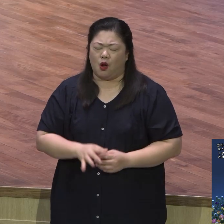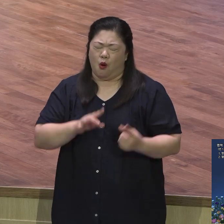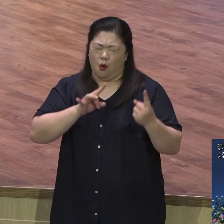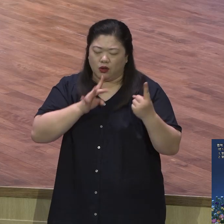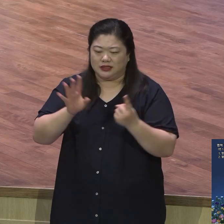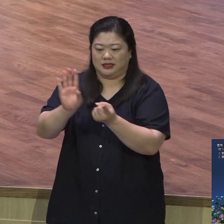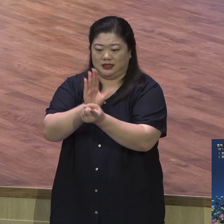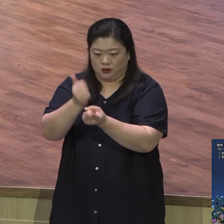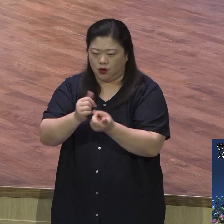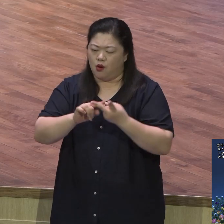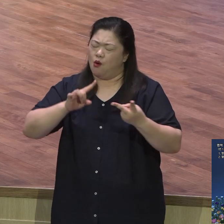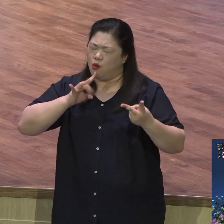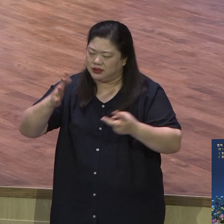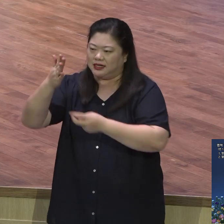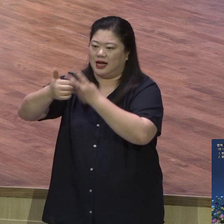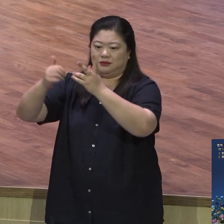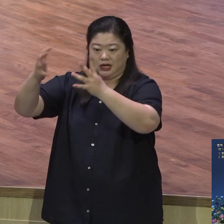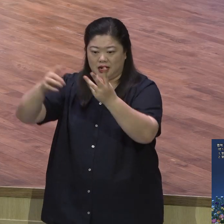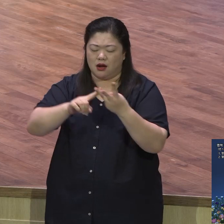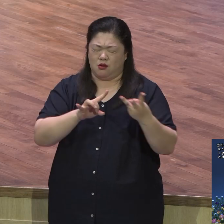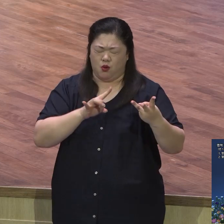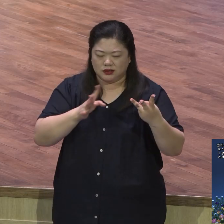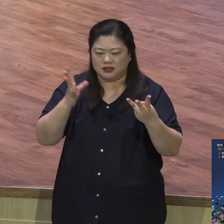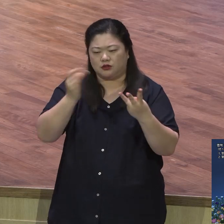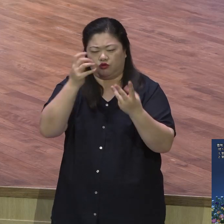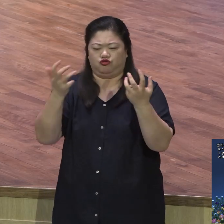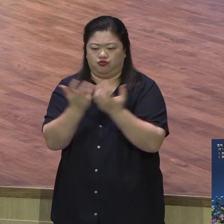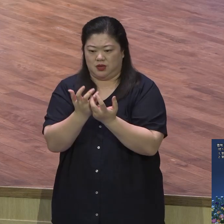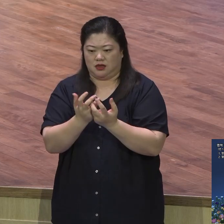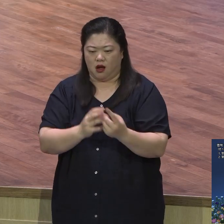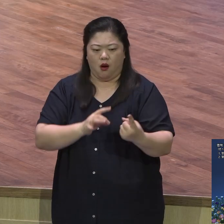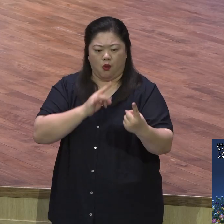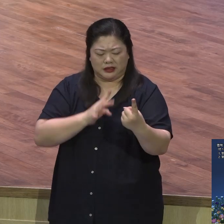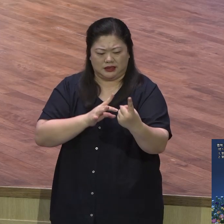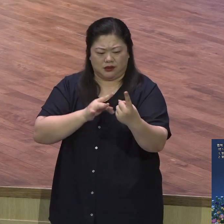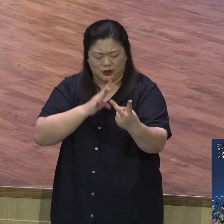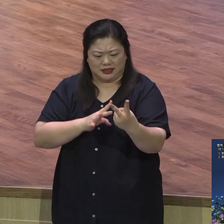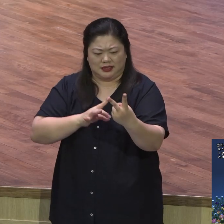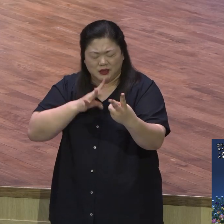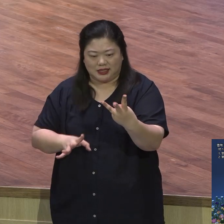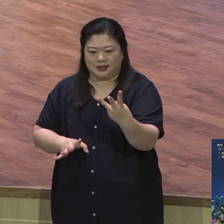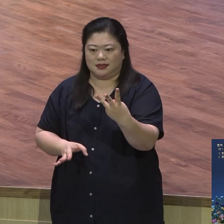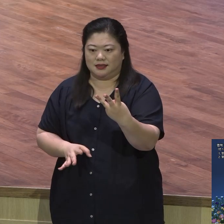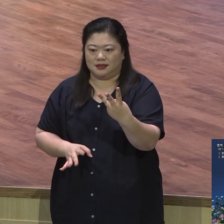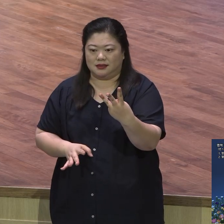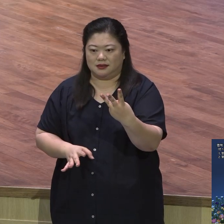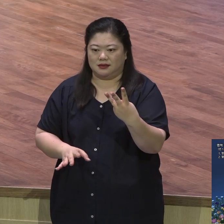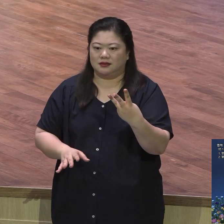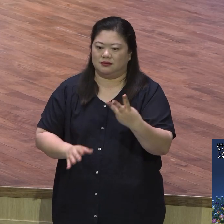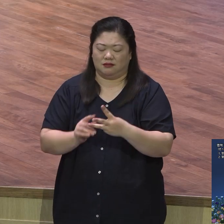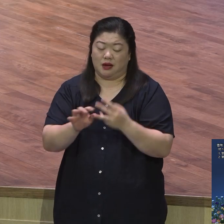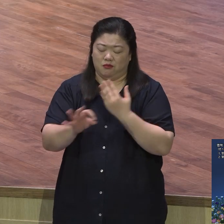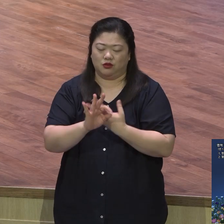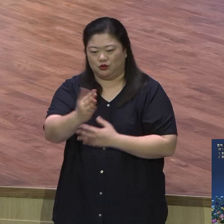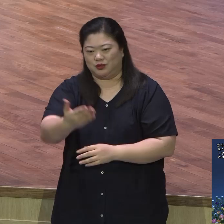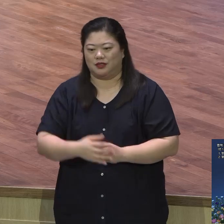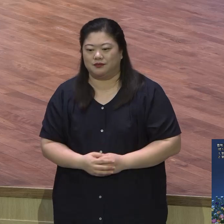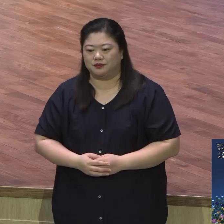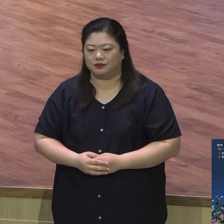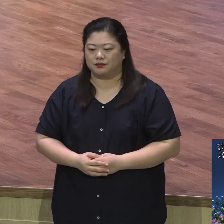그리스도 오직 하나님 나라 오직 성령 충만 아멘 그것이 되어있어야 돼요 그것만 중심이 없겄나요 오직